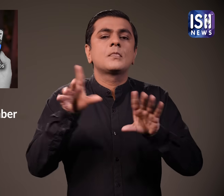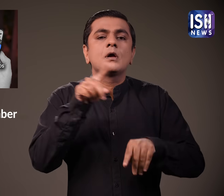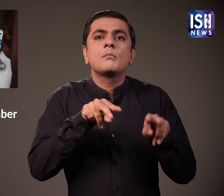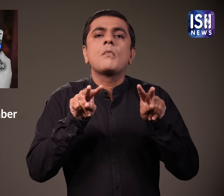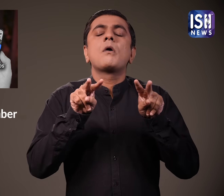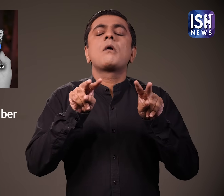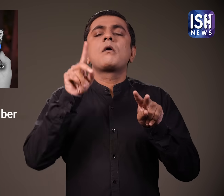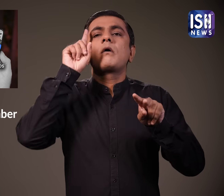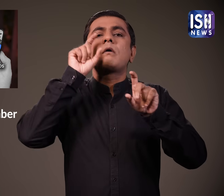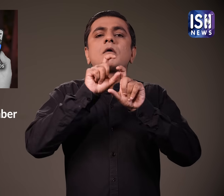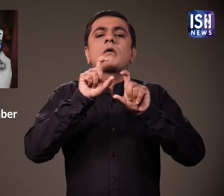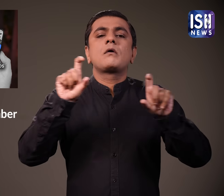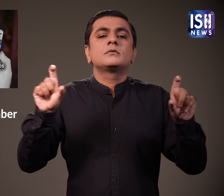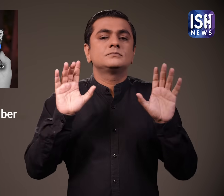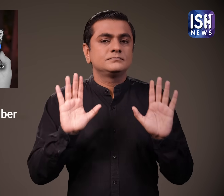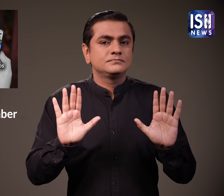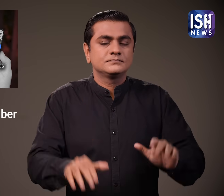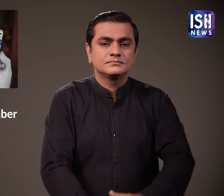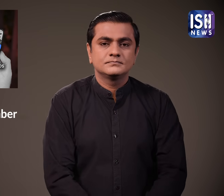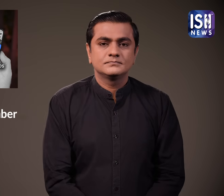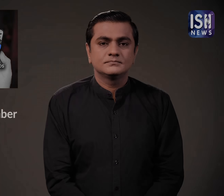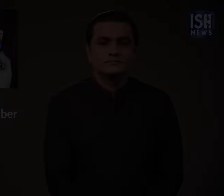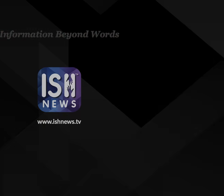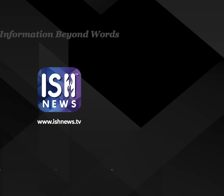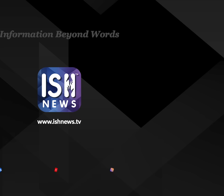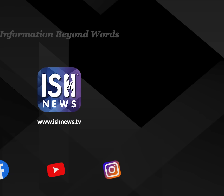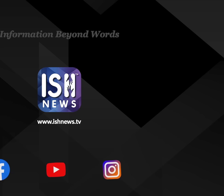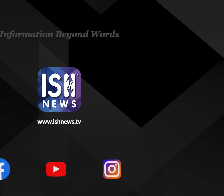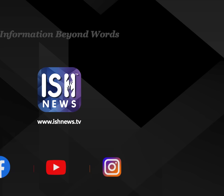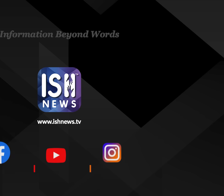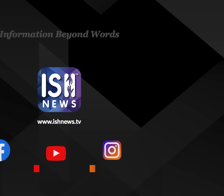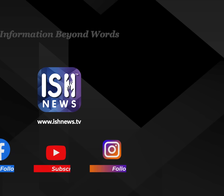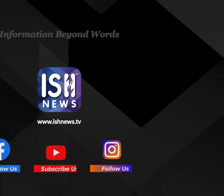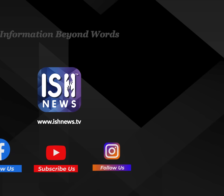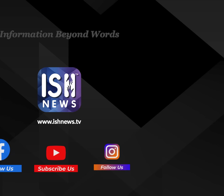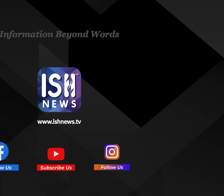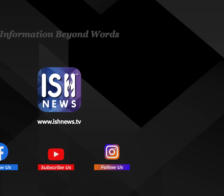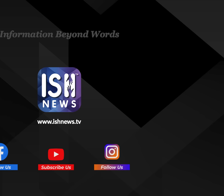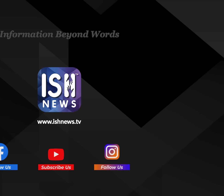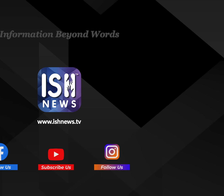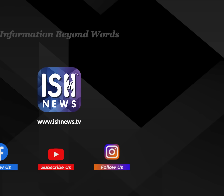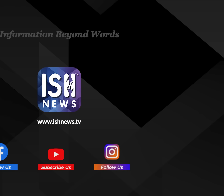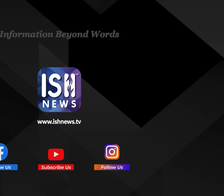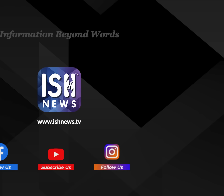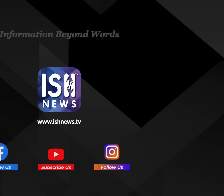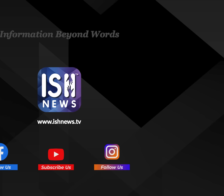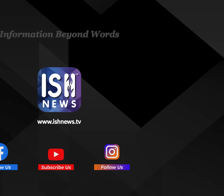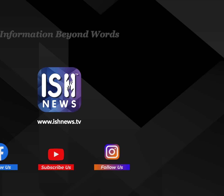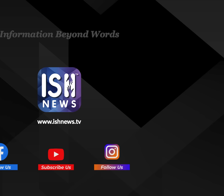त करना जारी भी लागू होती